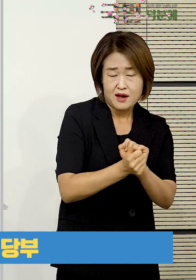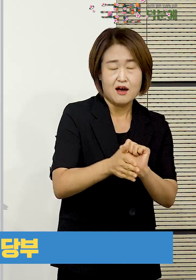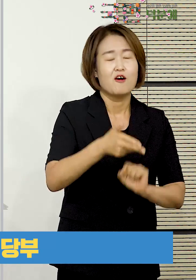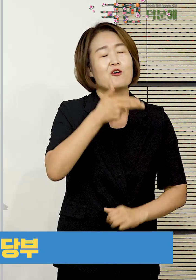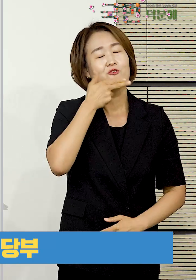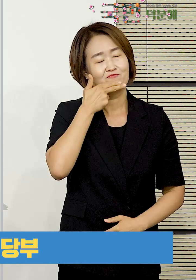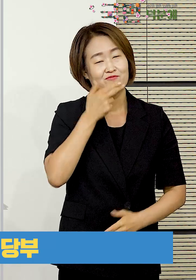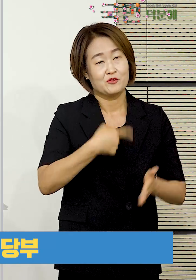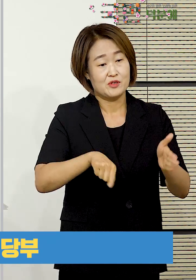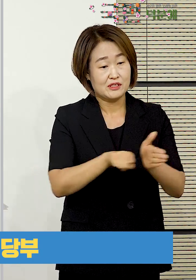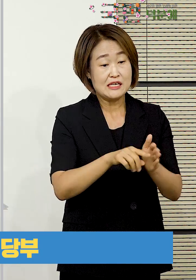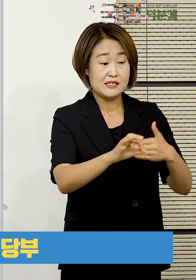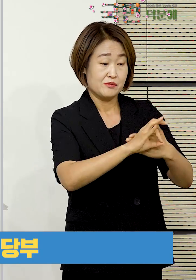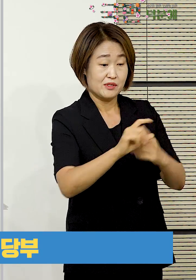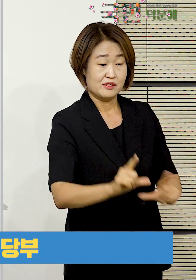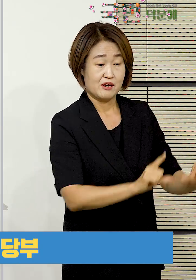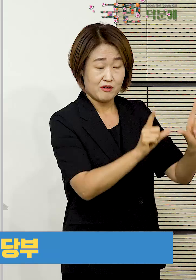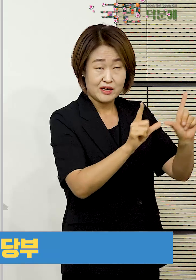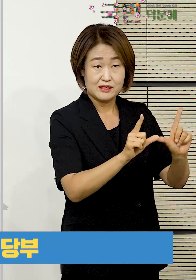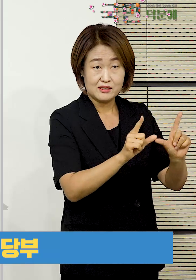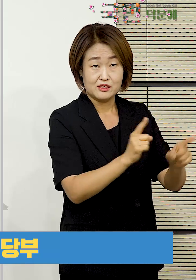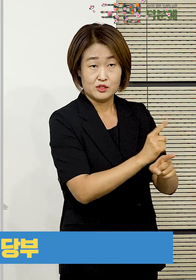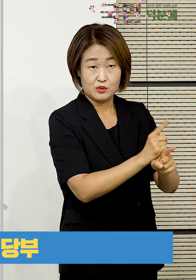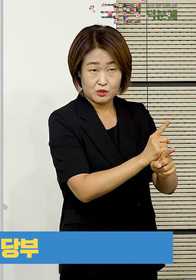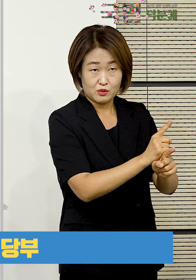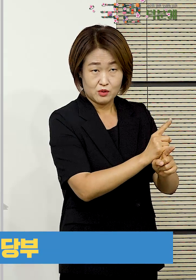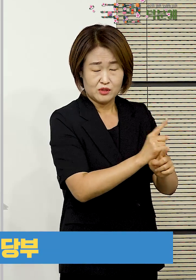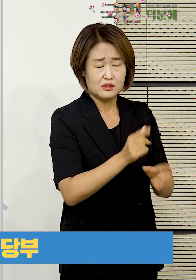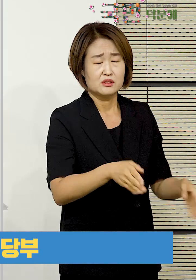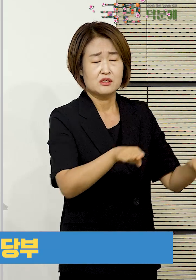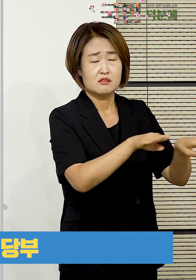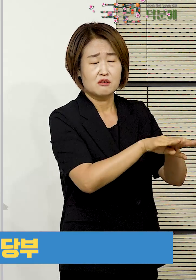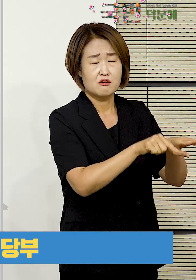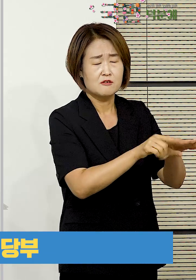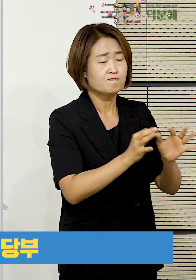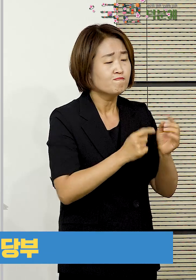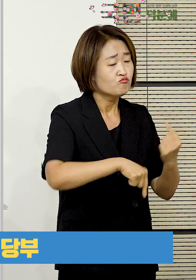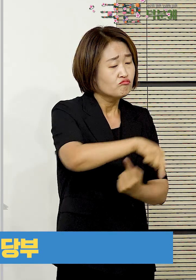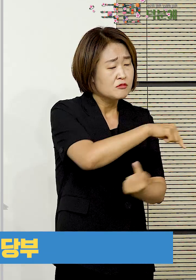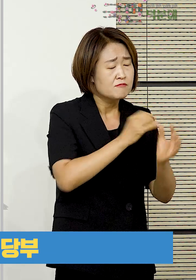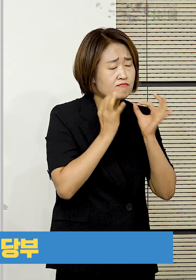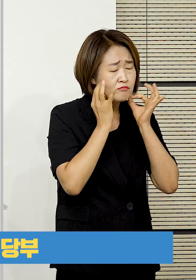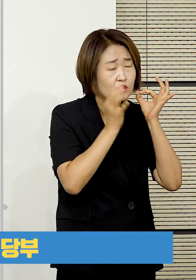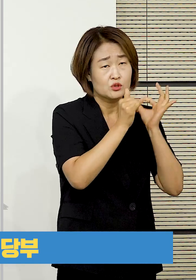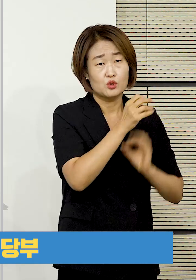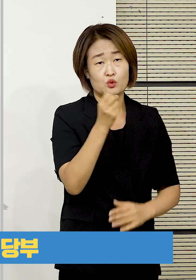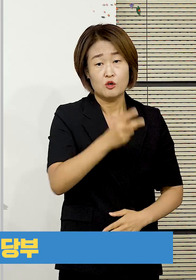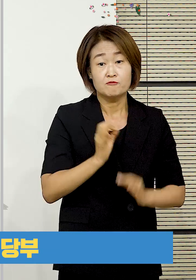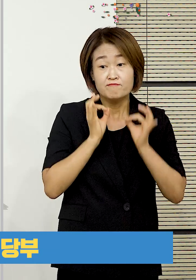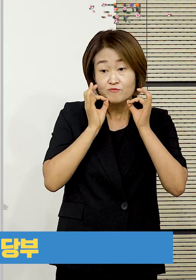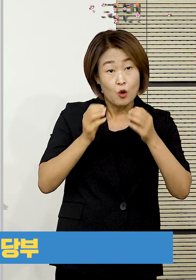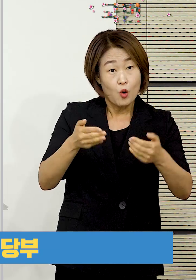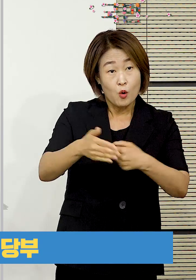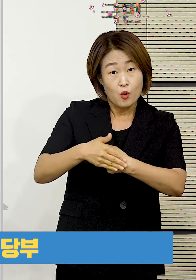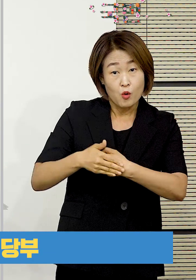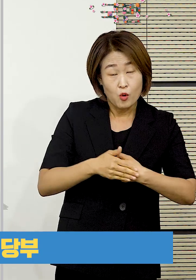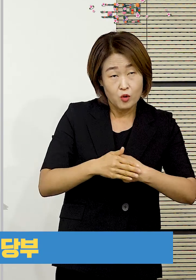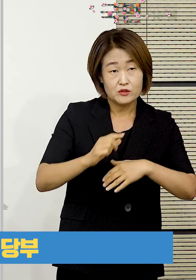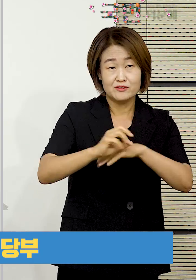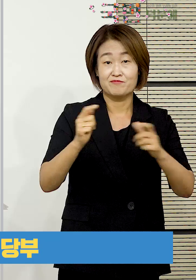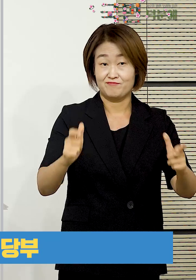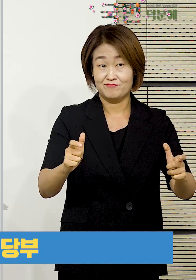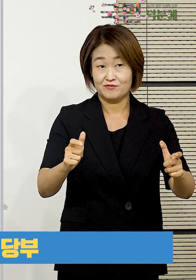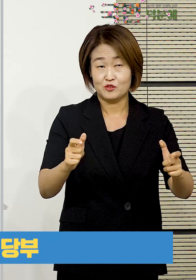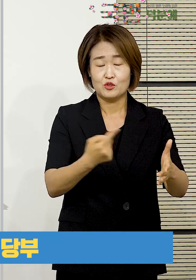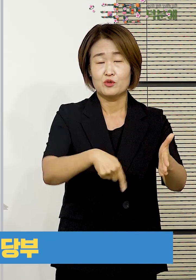감염이 발생하는 일이 없도록 임시생활시설 운영에 더욱 세심한 노력을 기울이는 한편 적극적으로 협조해